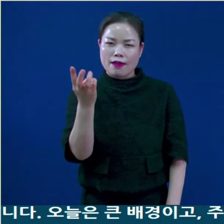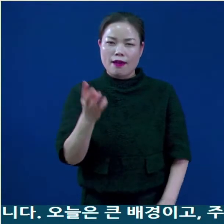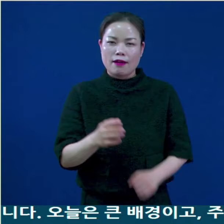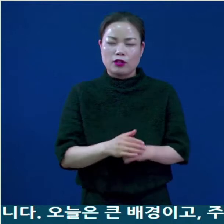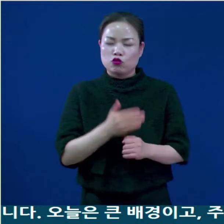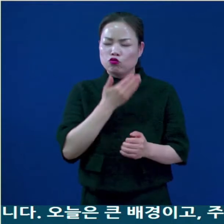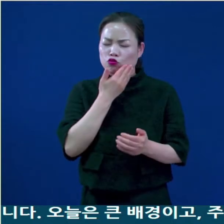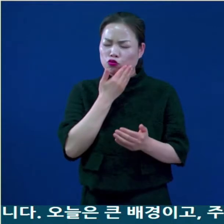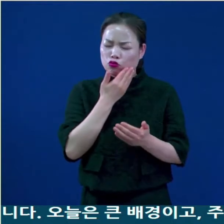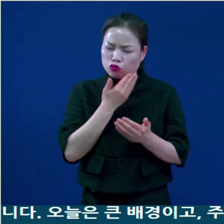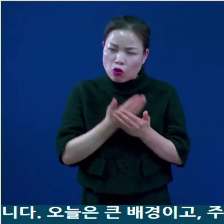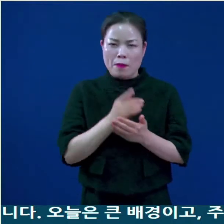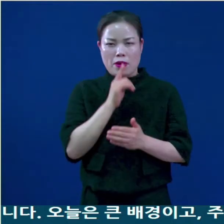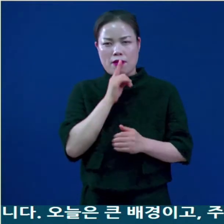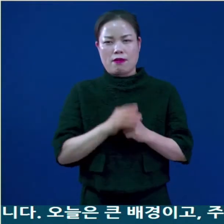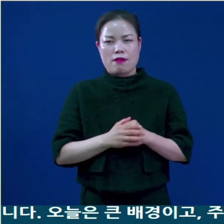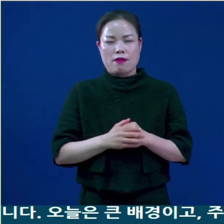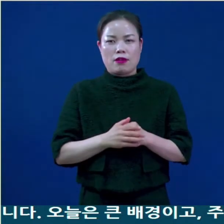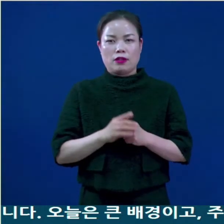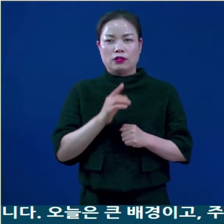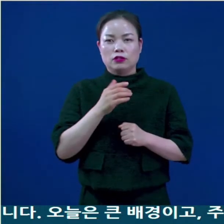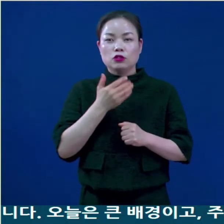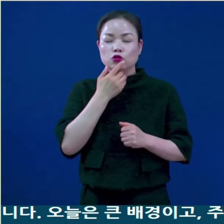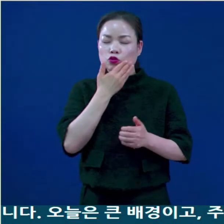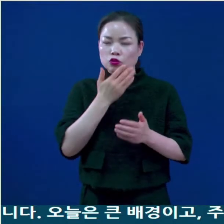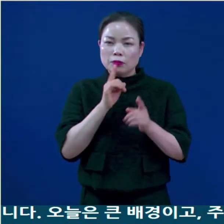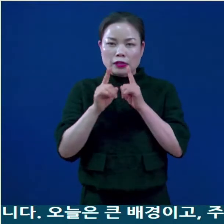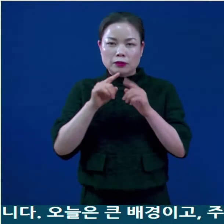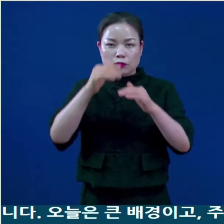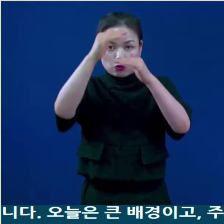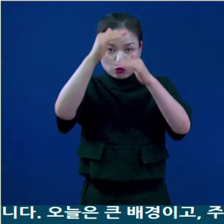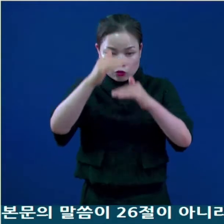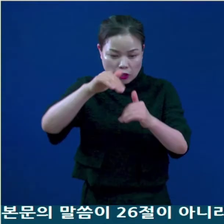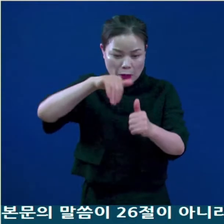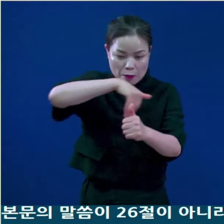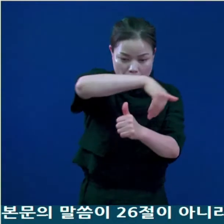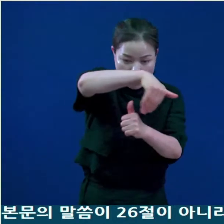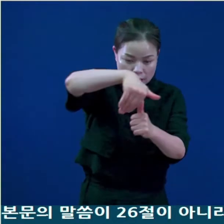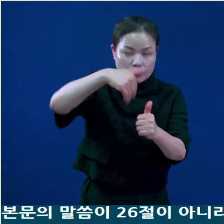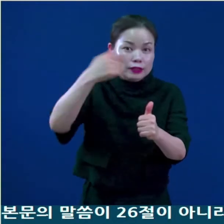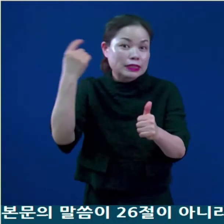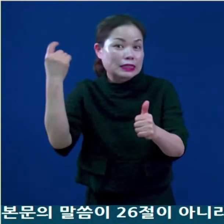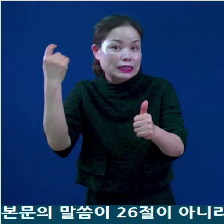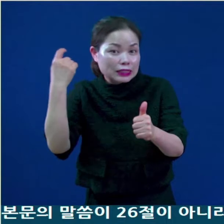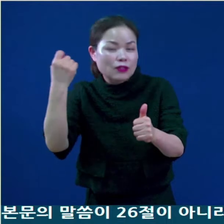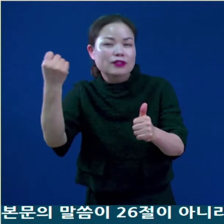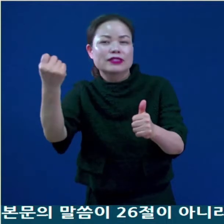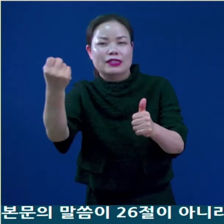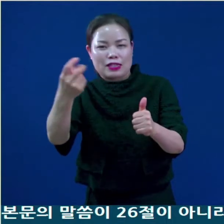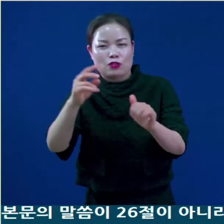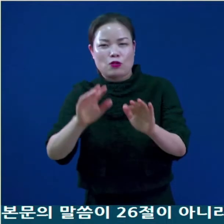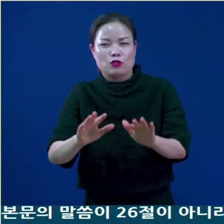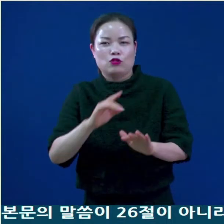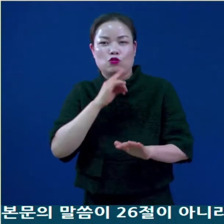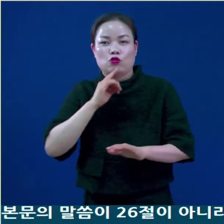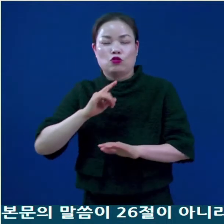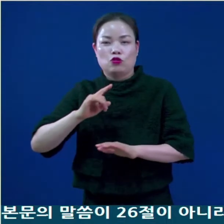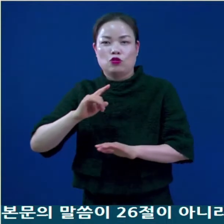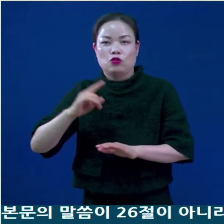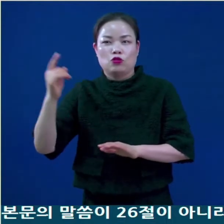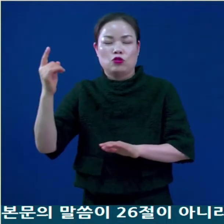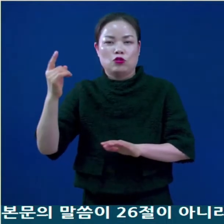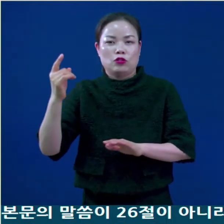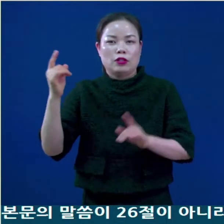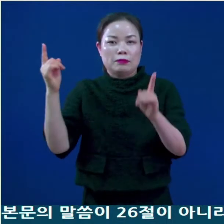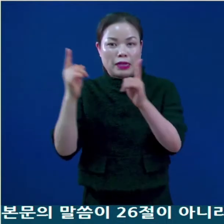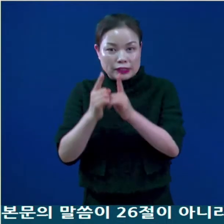굉장히 중요한 말씀이거든요. 그 말씀을 둘러싸고 있는 배경을 오늘 듣고 다시 오는 주일날